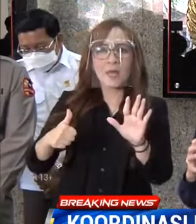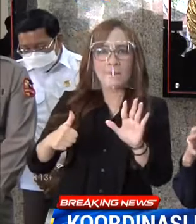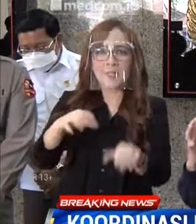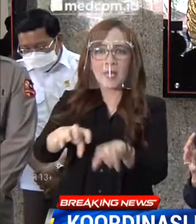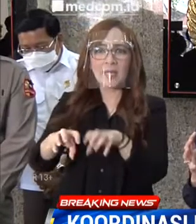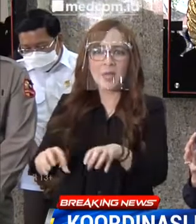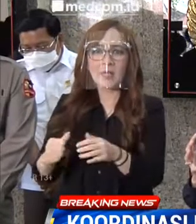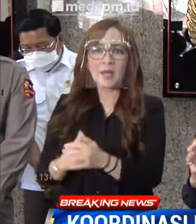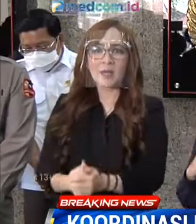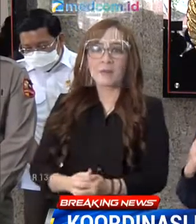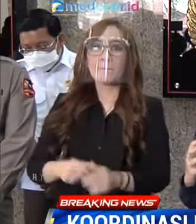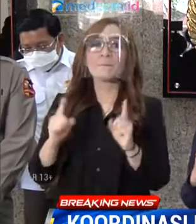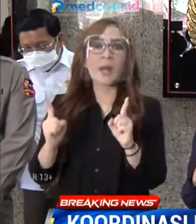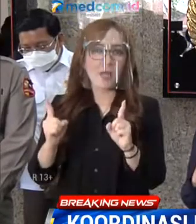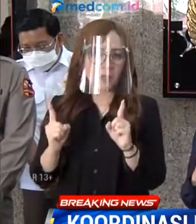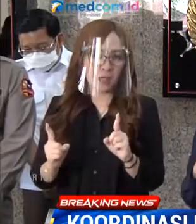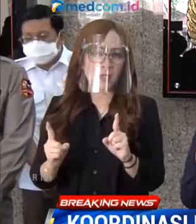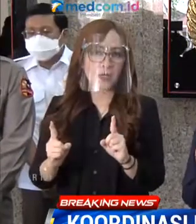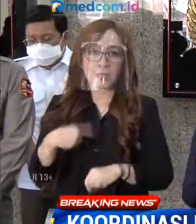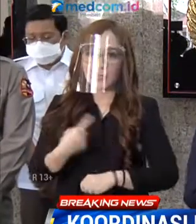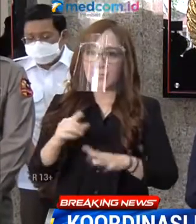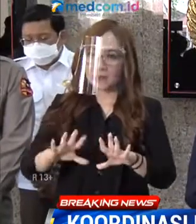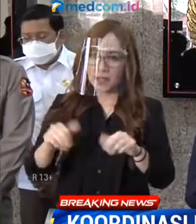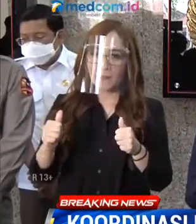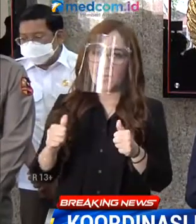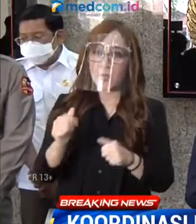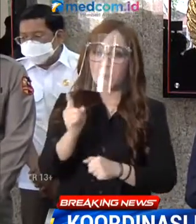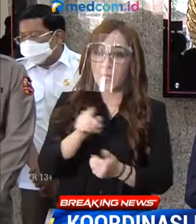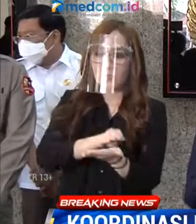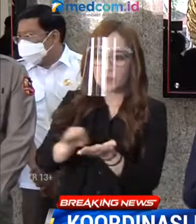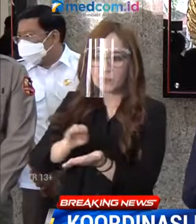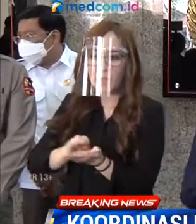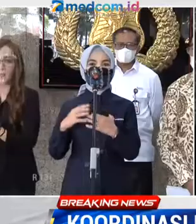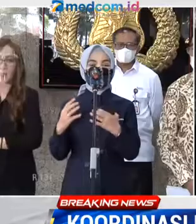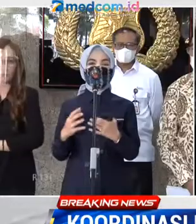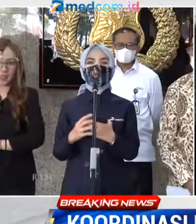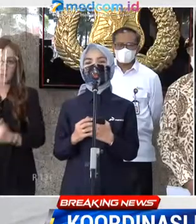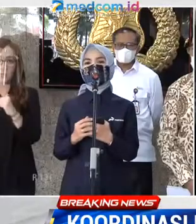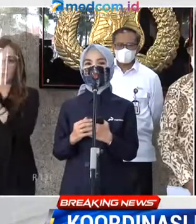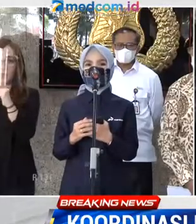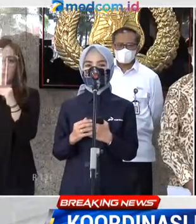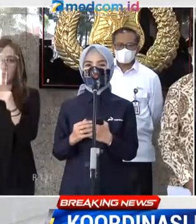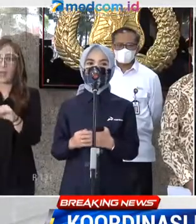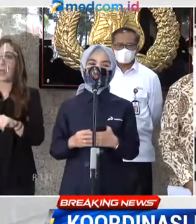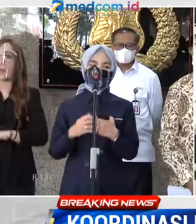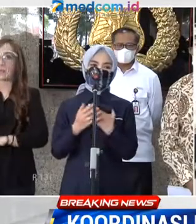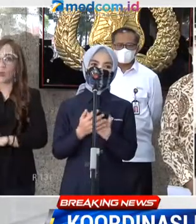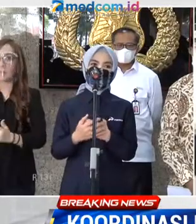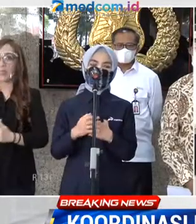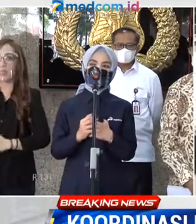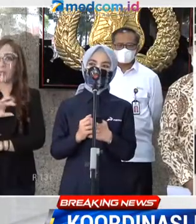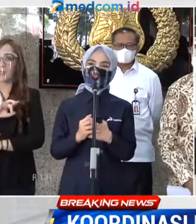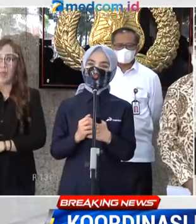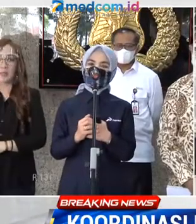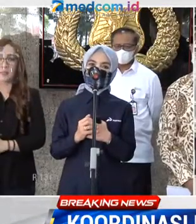pun siapkan baik itu supply yang normal atau standar maupun yang untuk alternatif. Nah,